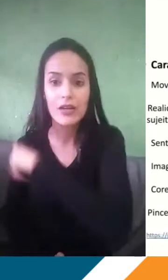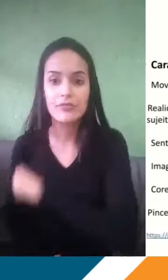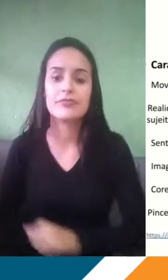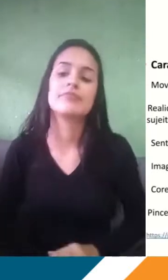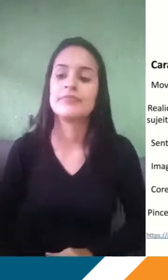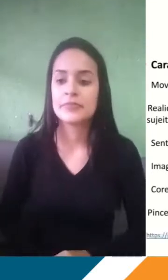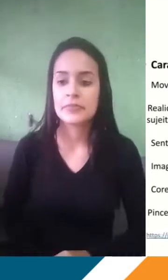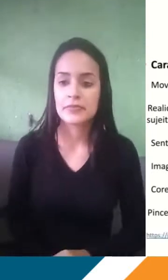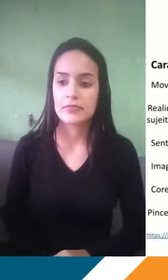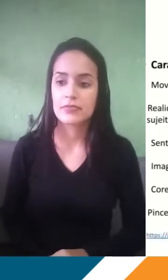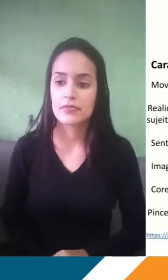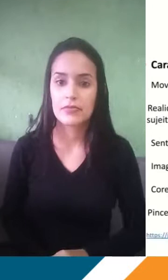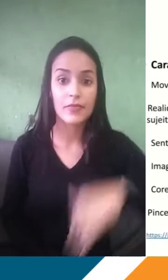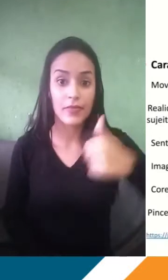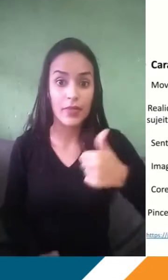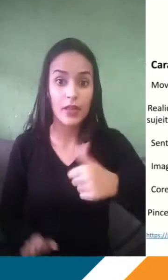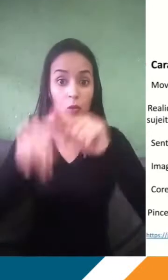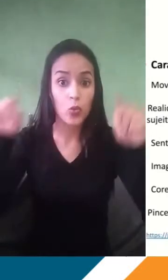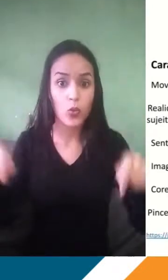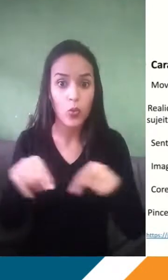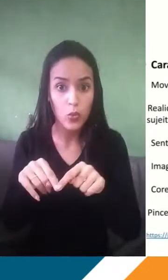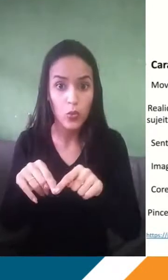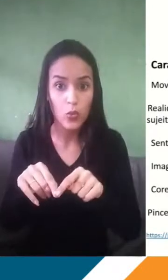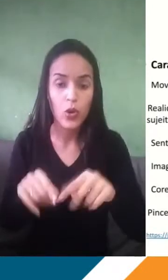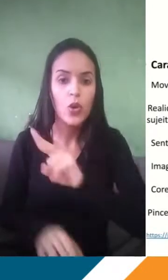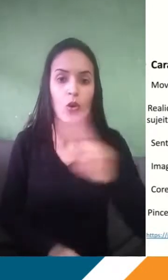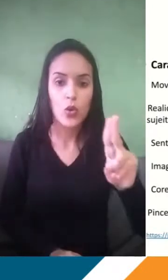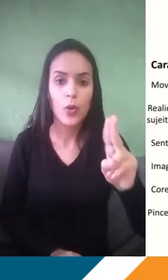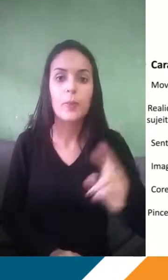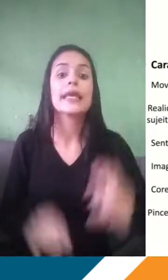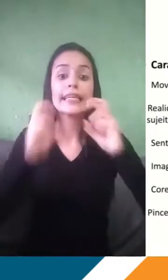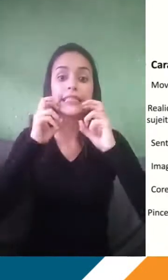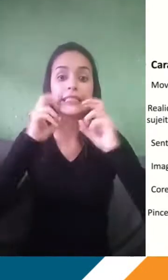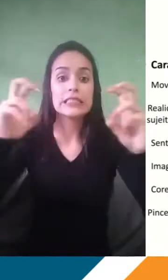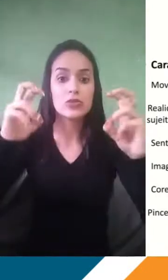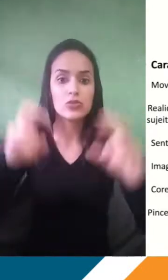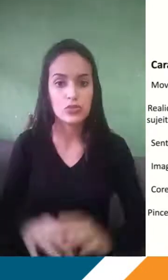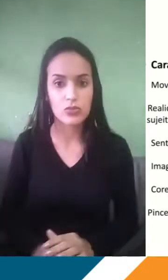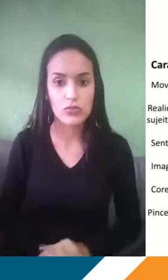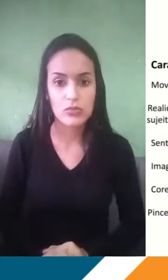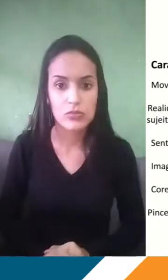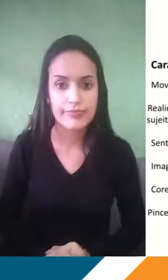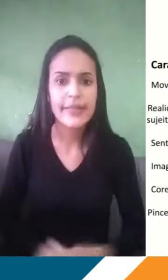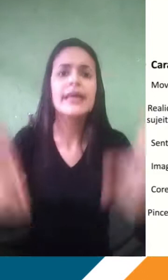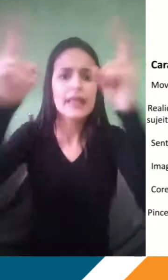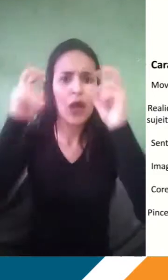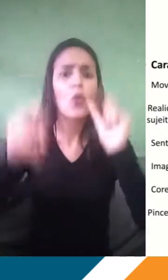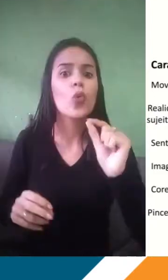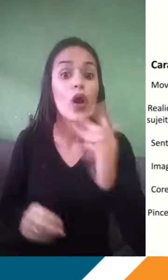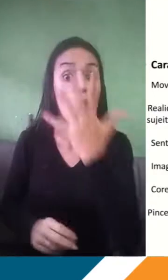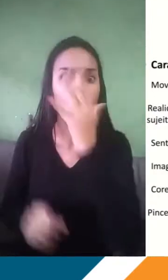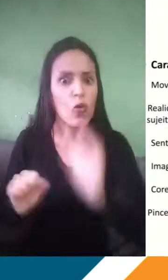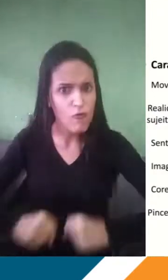plásticas. O primeiro quadro é O Grito, de Edvard Munch. Nele, podemos perceber as cores